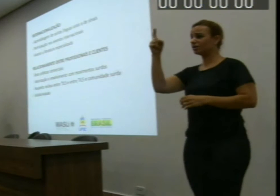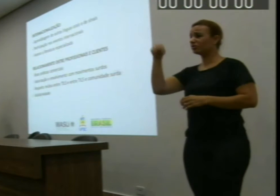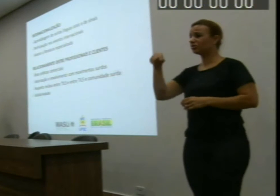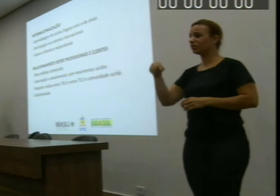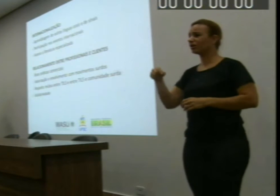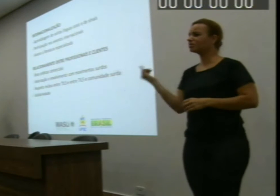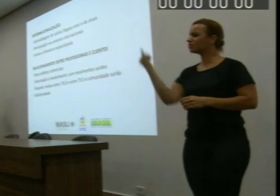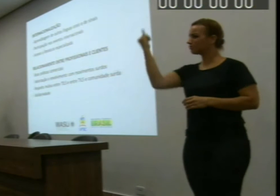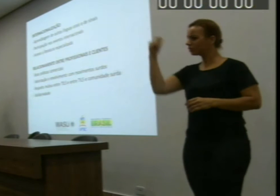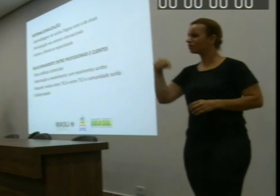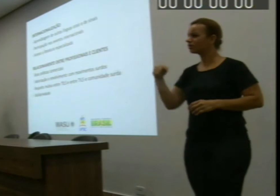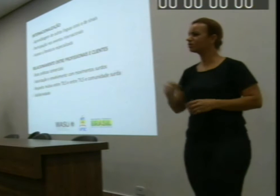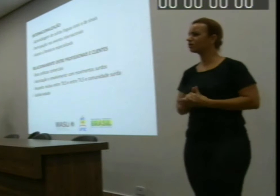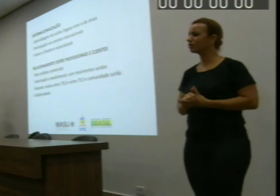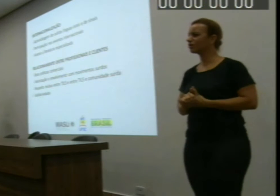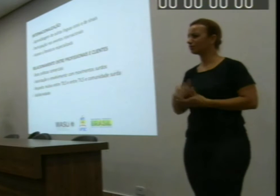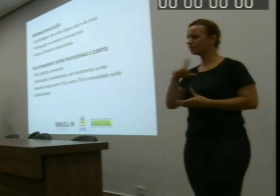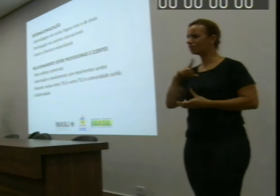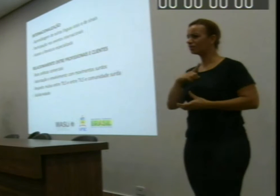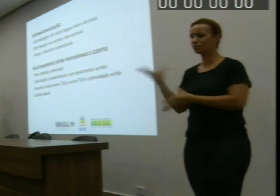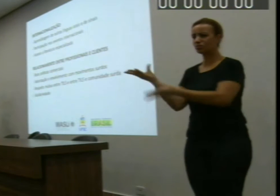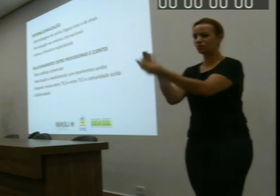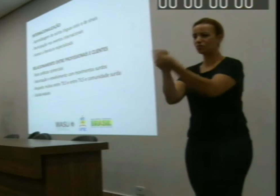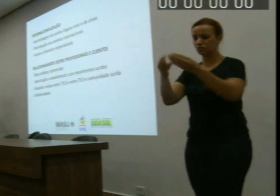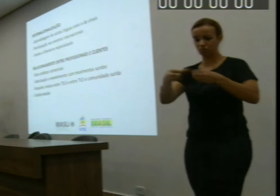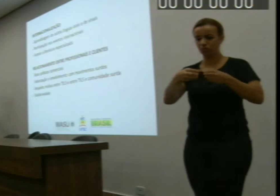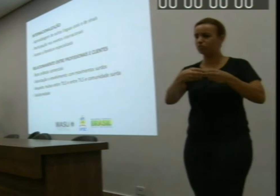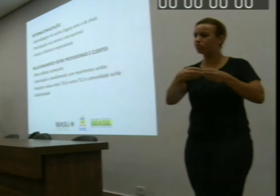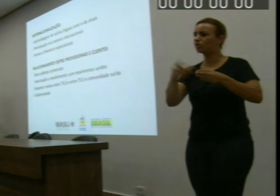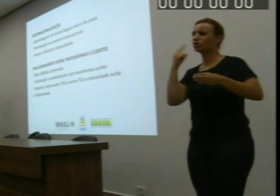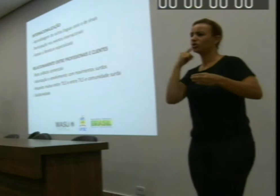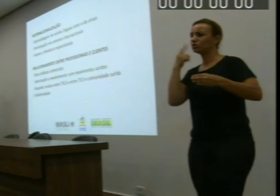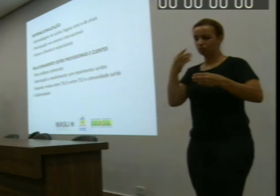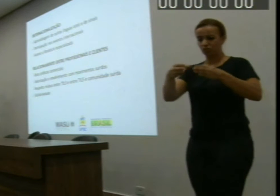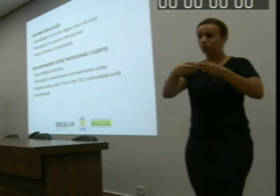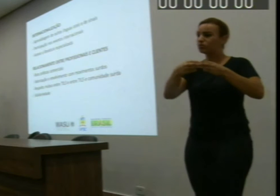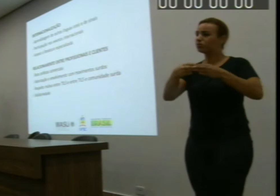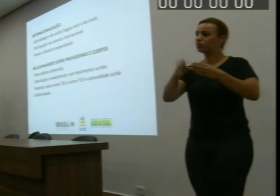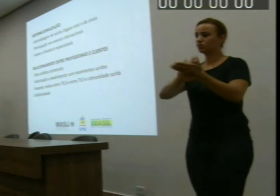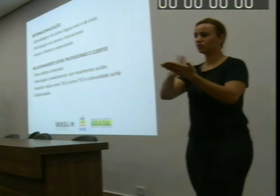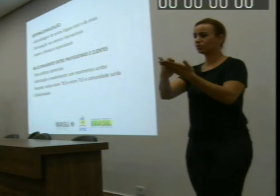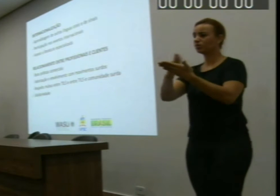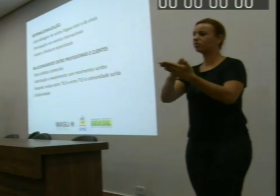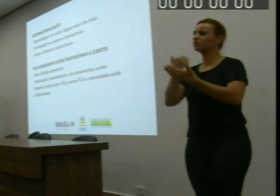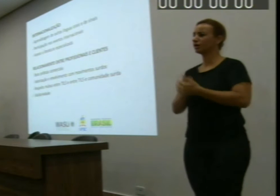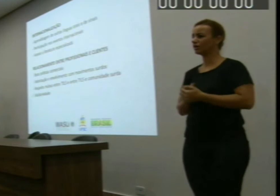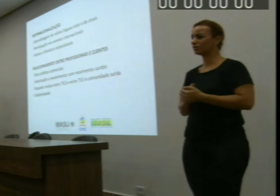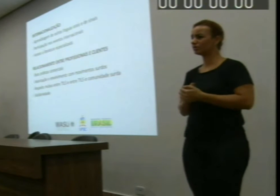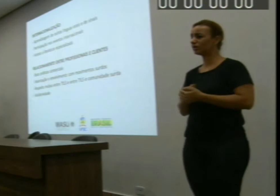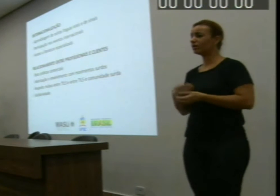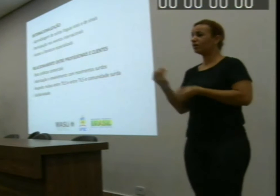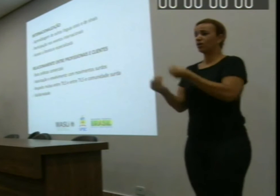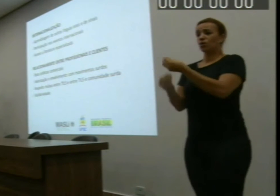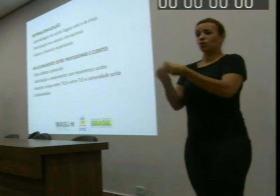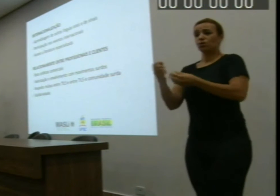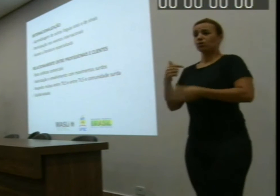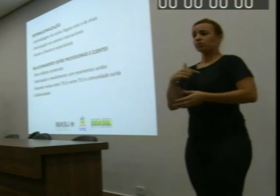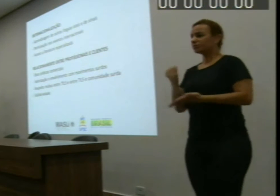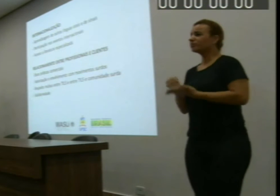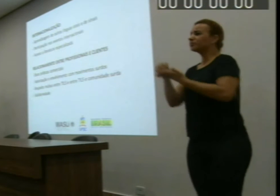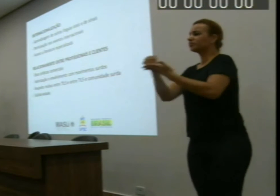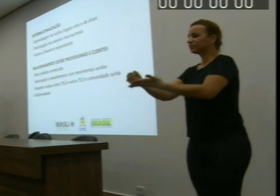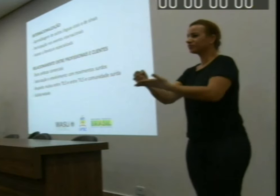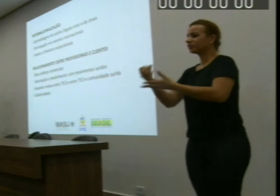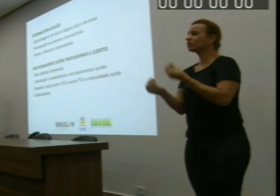região né agora e o quem tá ali em em Laguna carapã como que a gente vai colaborar como que a gente vai ser solidário com